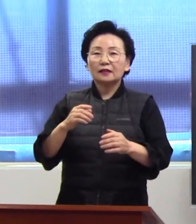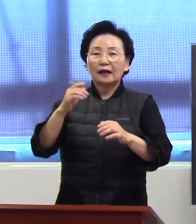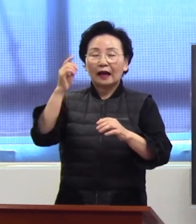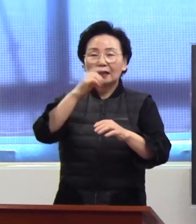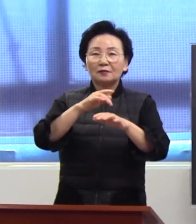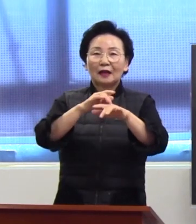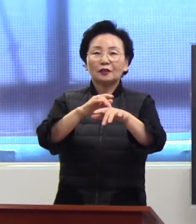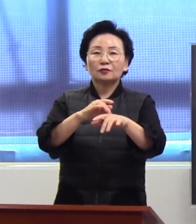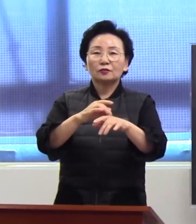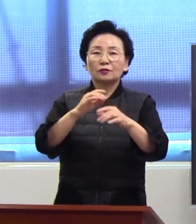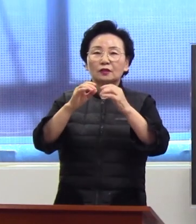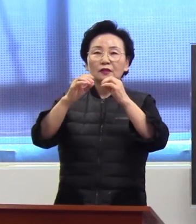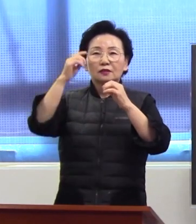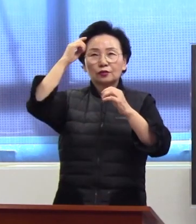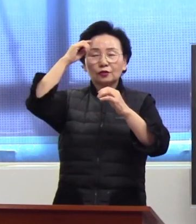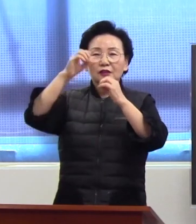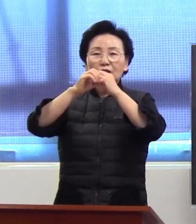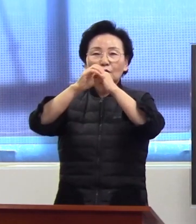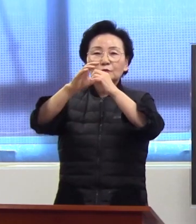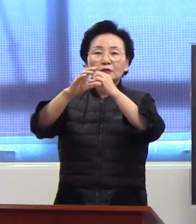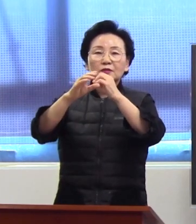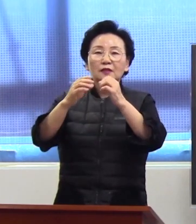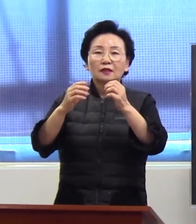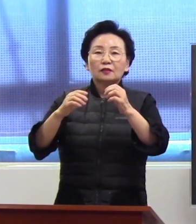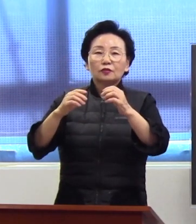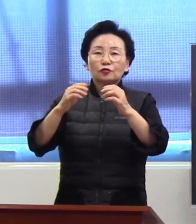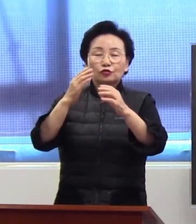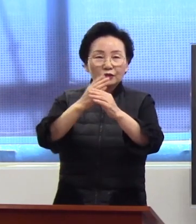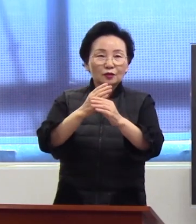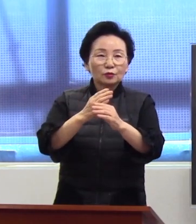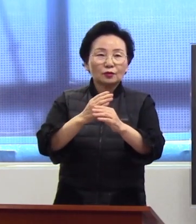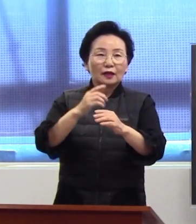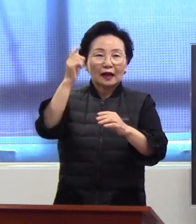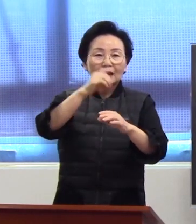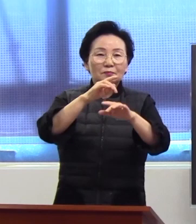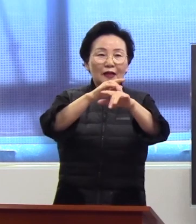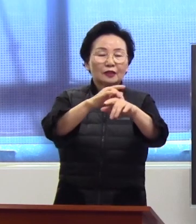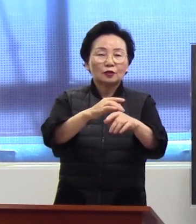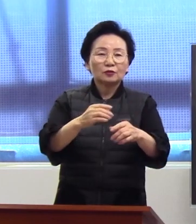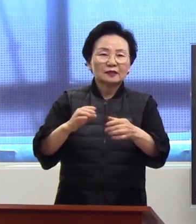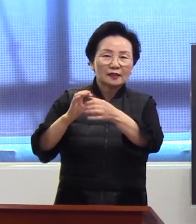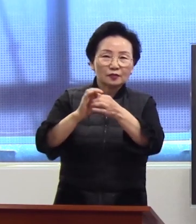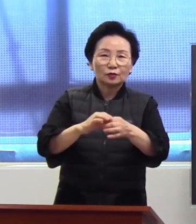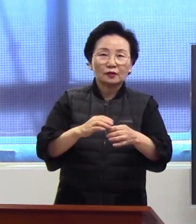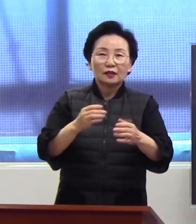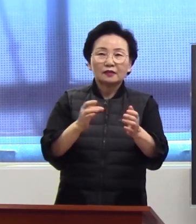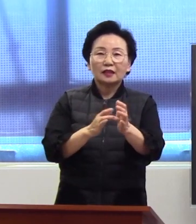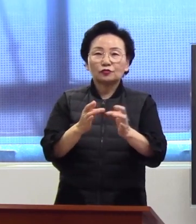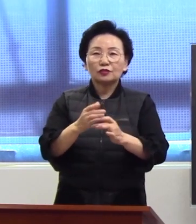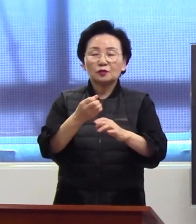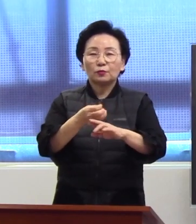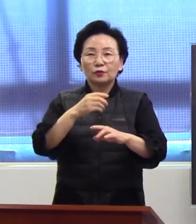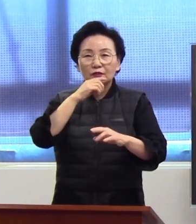그 악한 마귀들도 정신이 없는 중에도 악한 마귀하고 계속 예수님